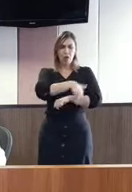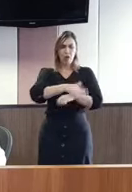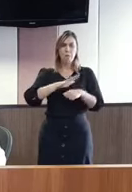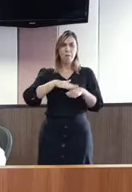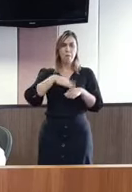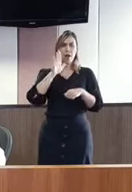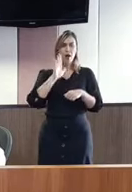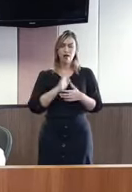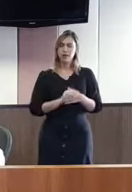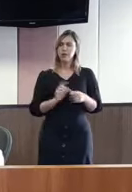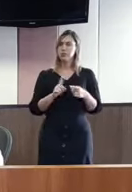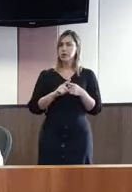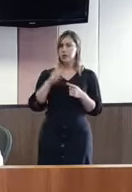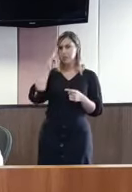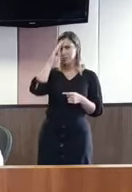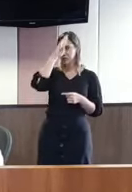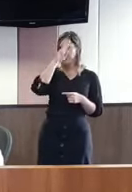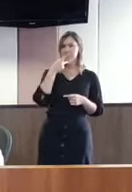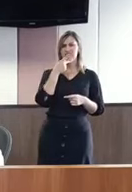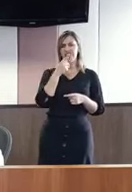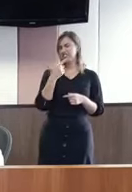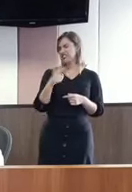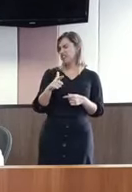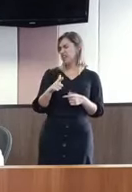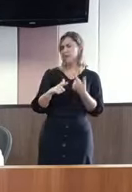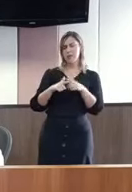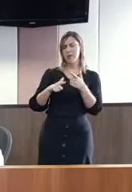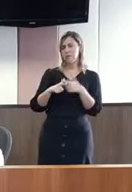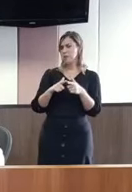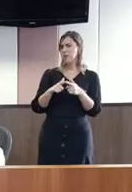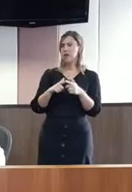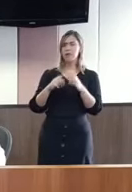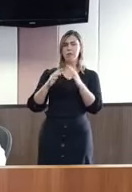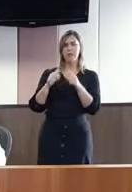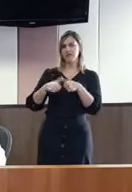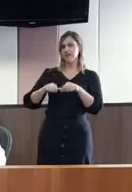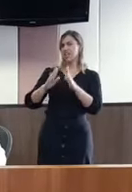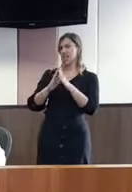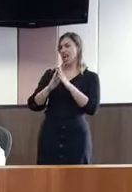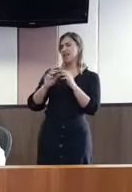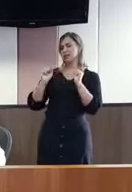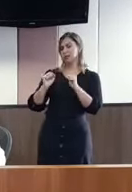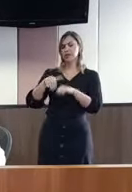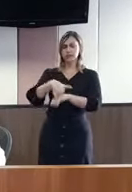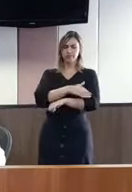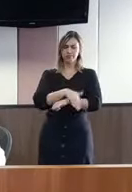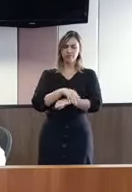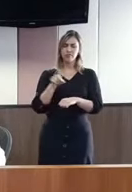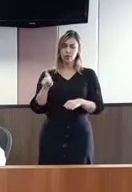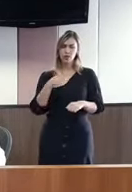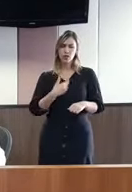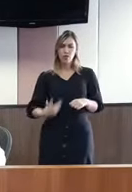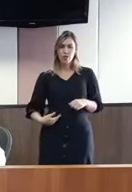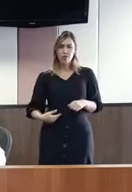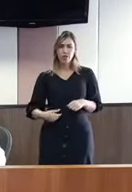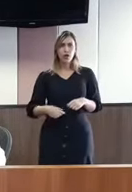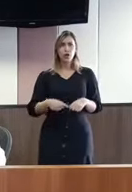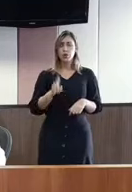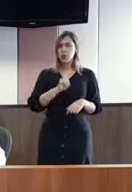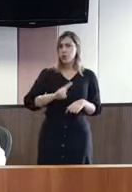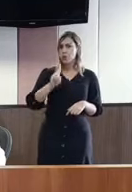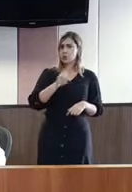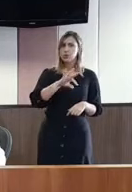que desconsiderou a importância do isolamento social. O senhor manteve. Estuda usar algum outro tipo de medida para garantir isolamento, por exemplo,